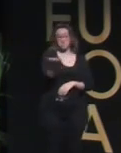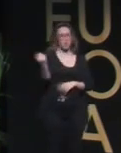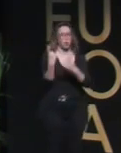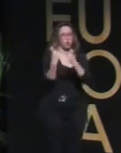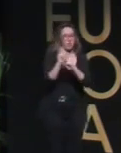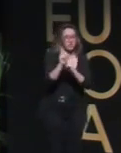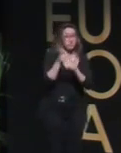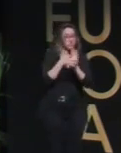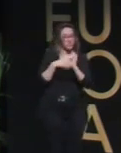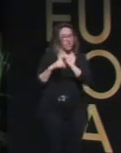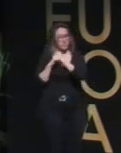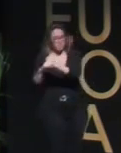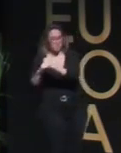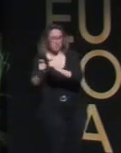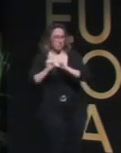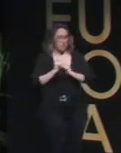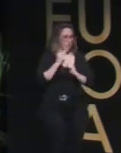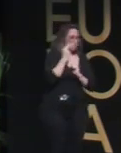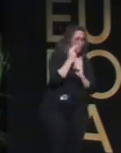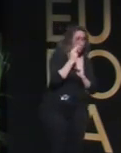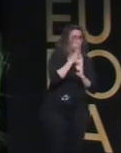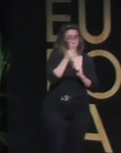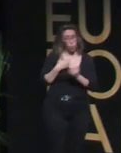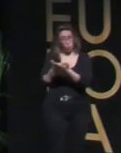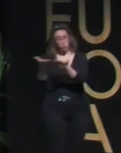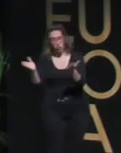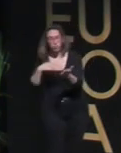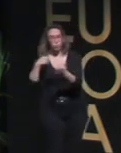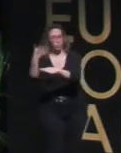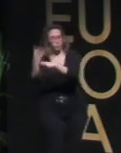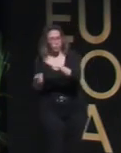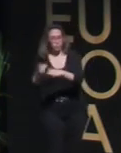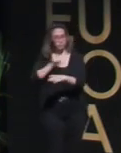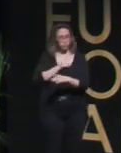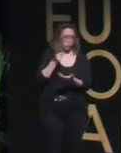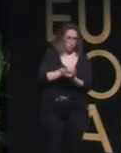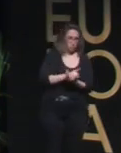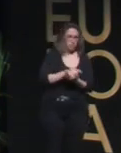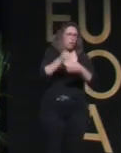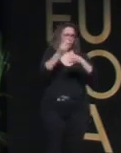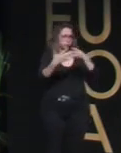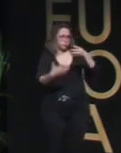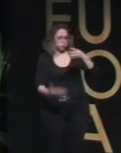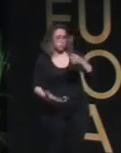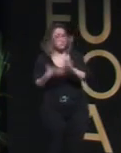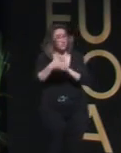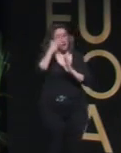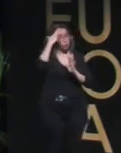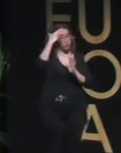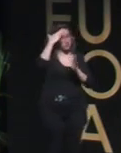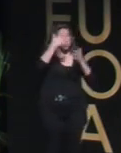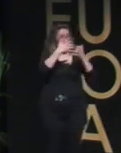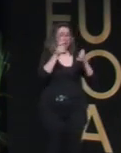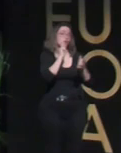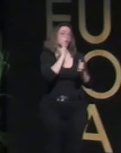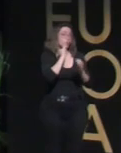vuelvo a confiar en ti, me vas a volver posiblemente a decepcionar o a fallar, ¿vale? Y podemos seguir con todo esto, ¿vale? La traducción del adolescenciano. Nos cuesta